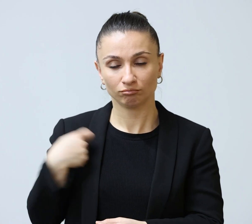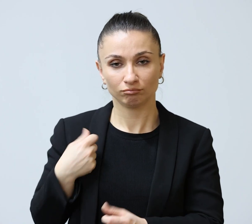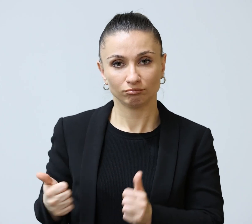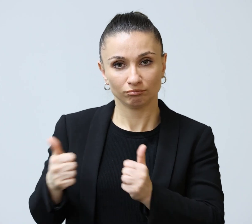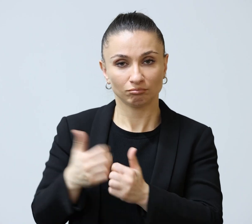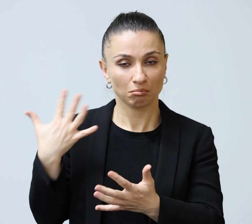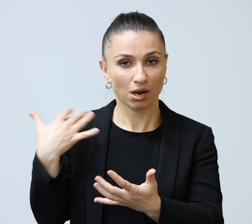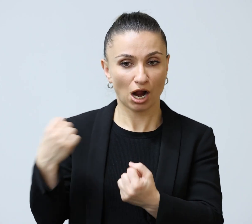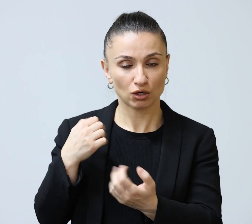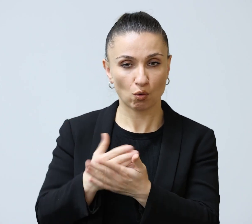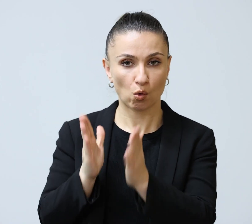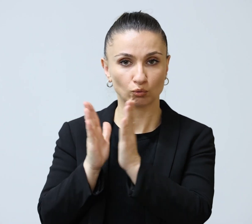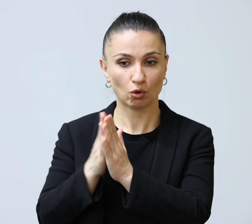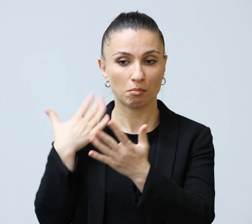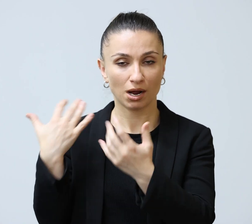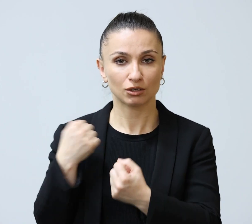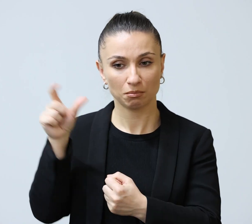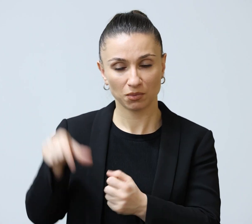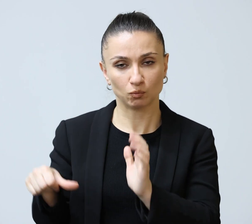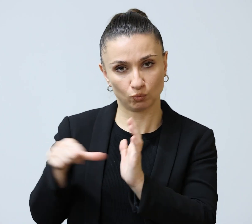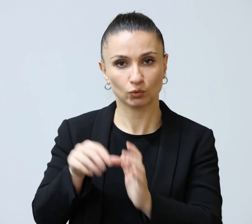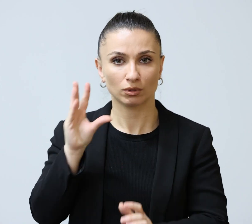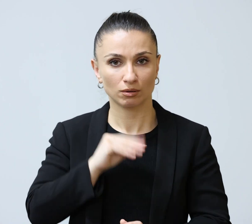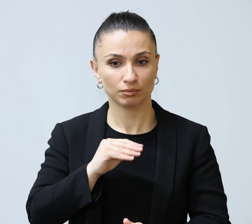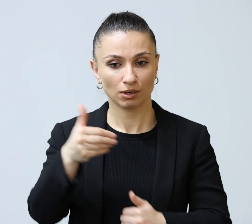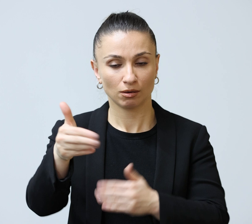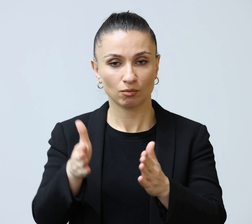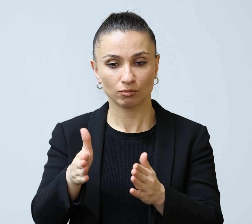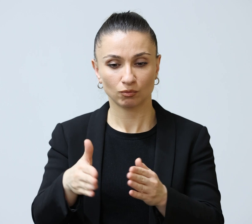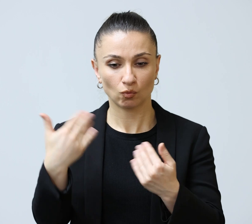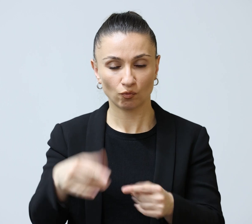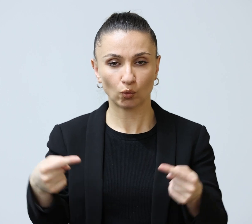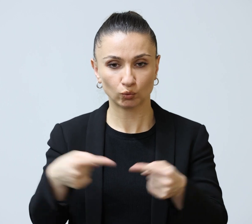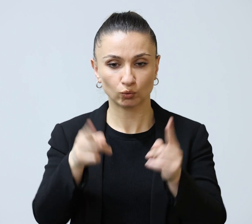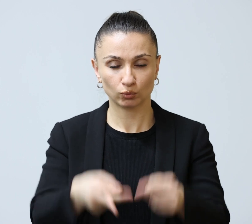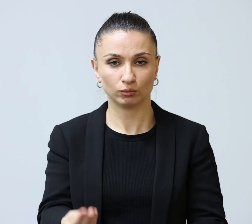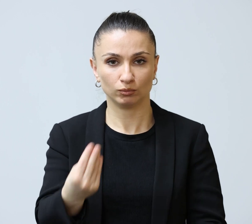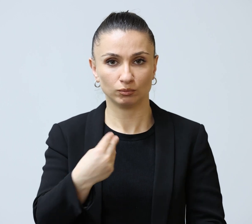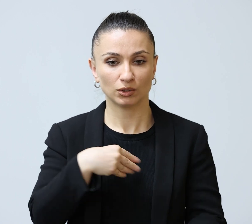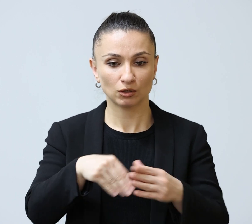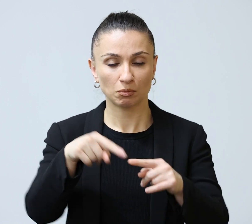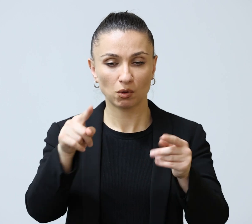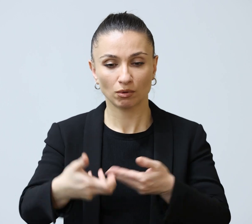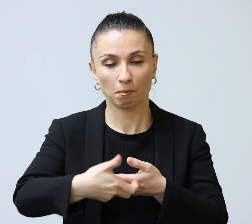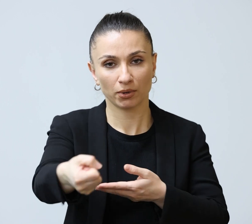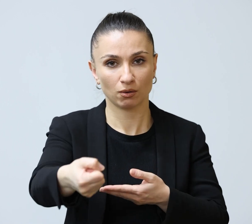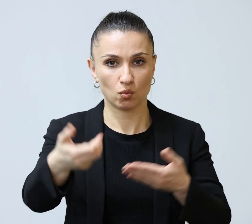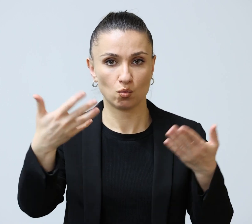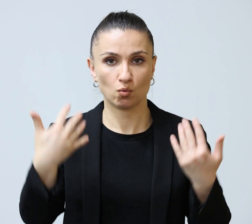սենյակից։ Շնորհակալություն ընտրություններին մասնակցելու համար։ Բառեր, որոնք դու պետք